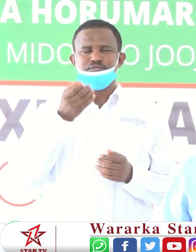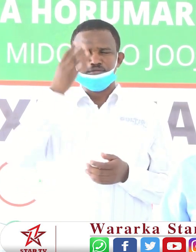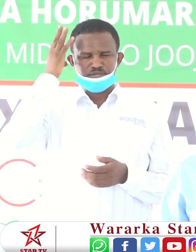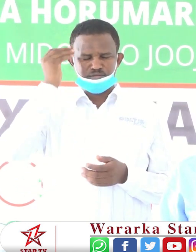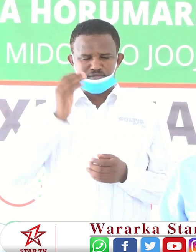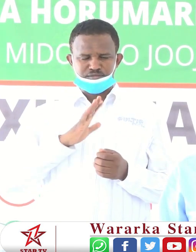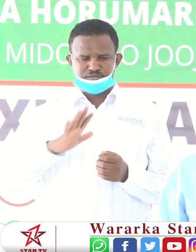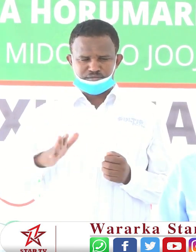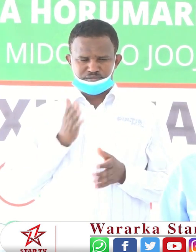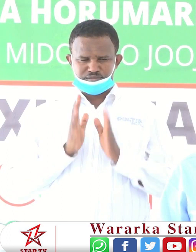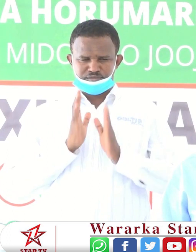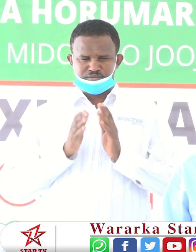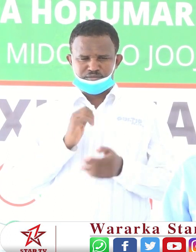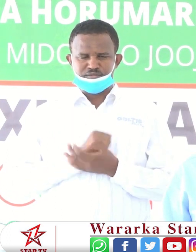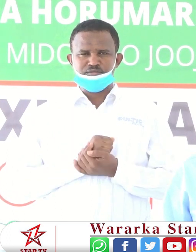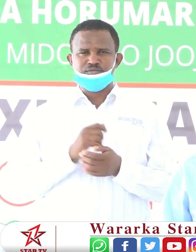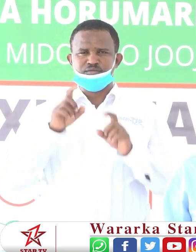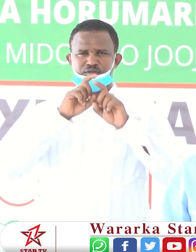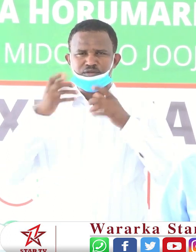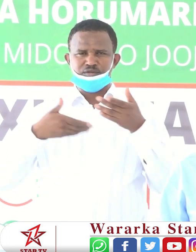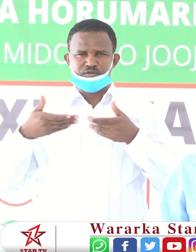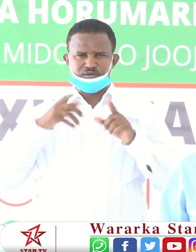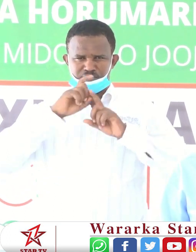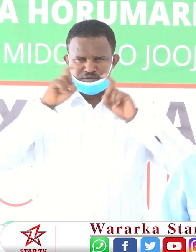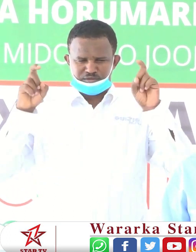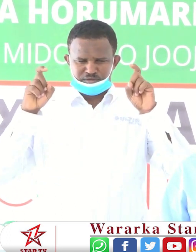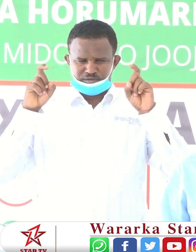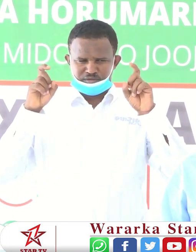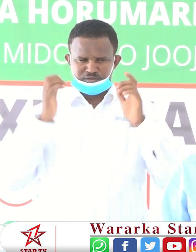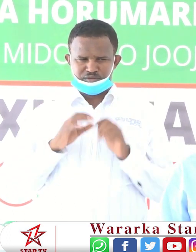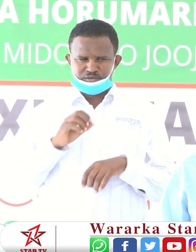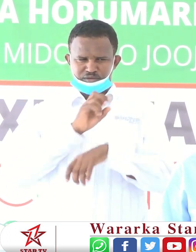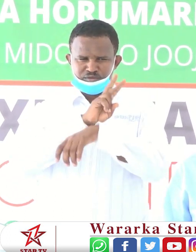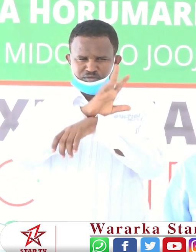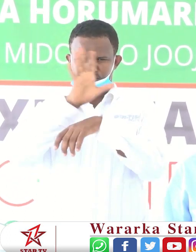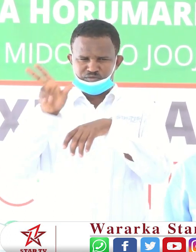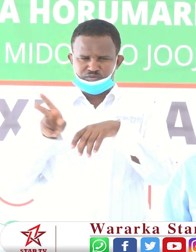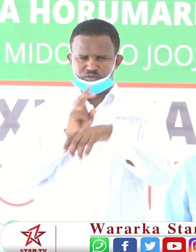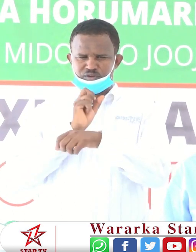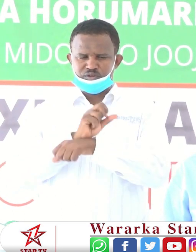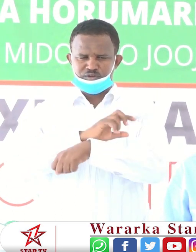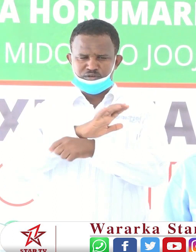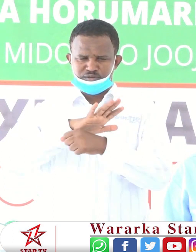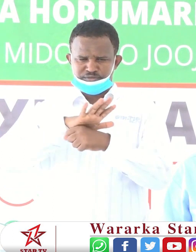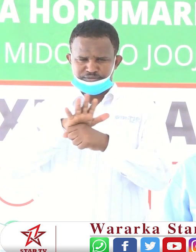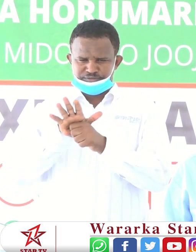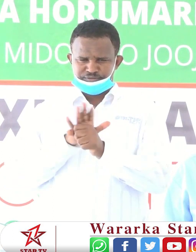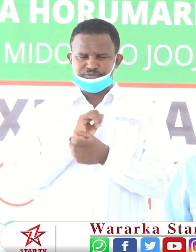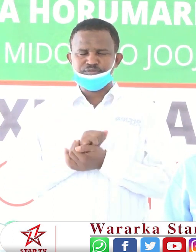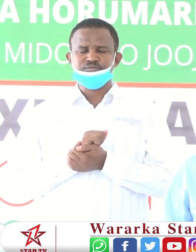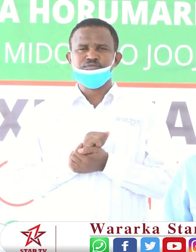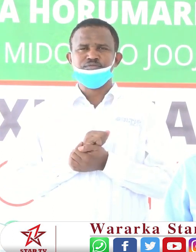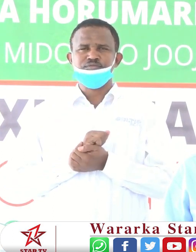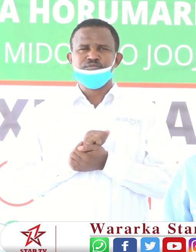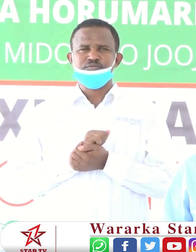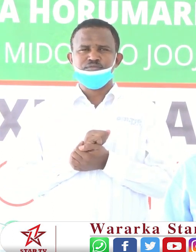دو شکتی این عدر کاسی لگا باری بقول یلا وقف تدوا کمیدان لگا هلی حنون کاسی وحنا